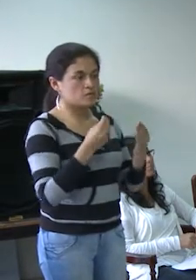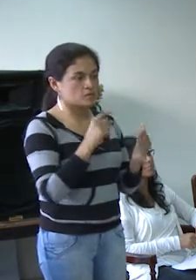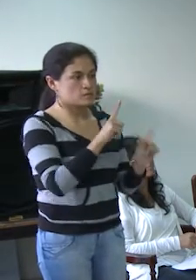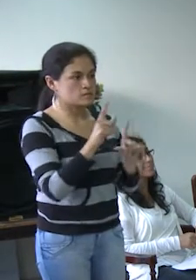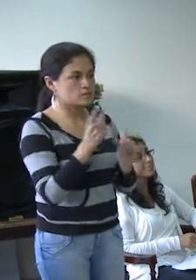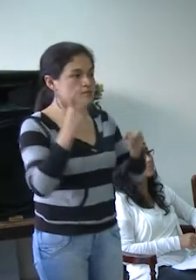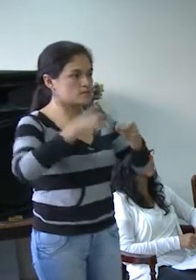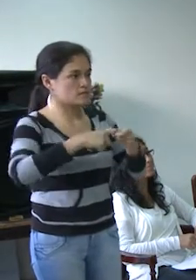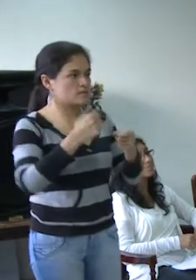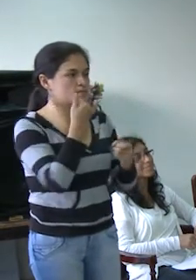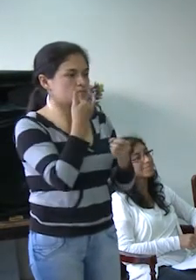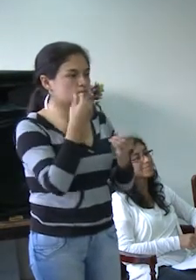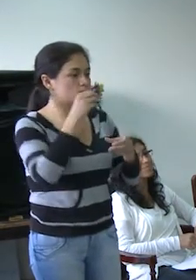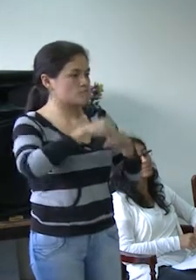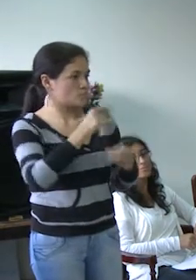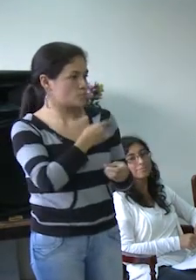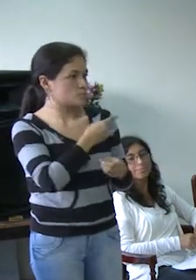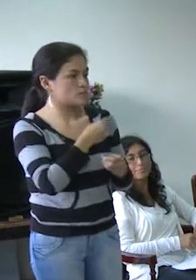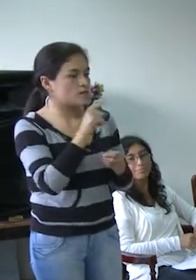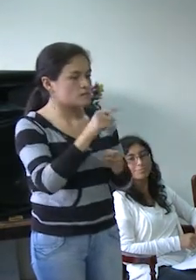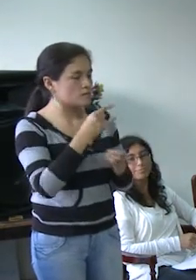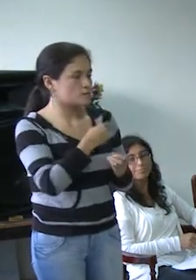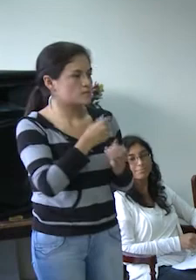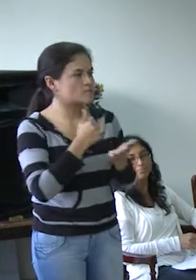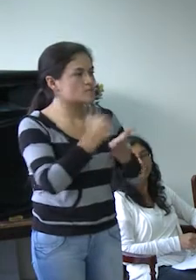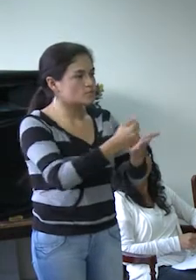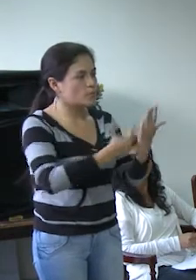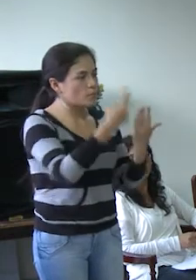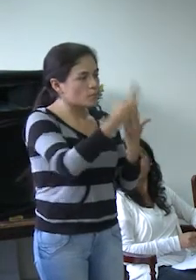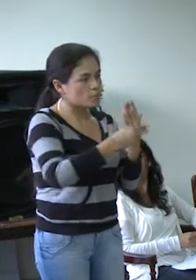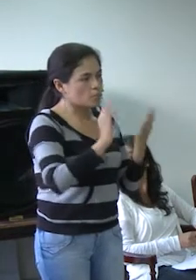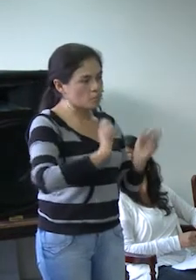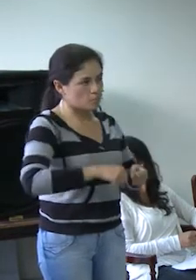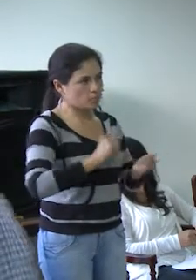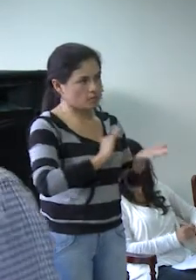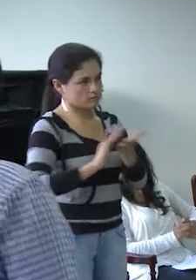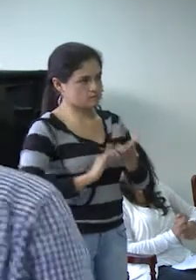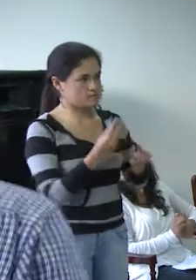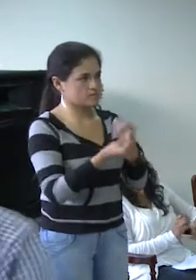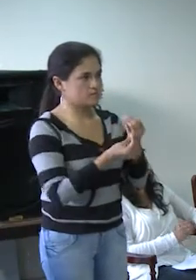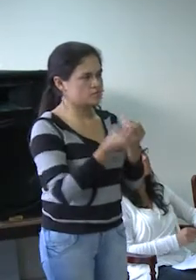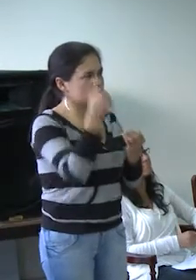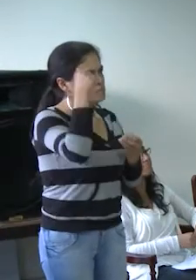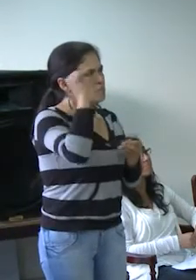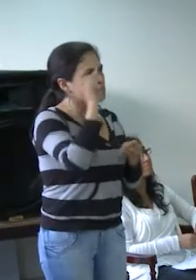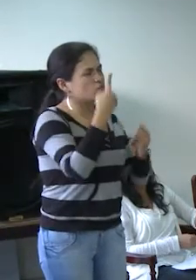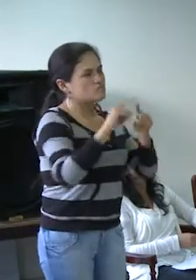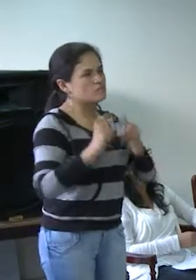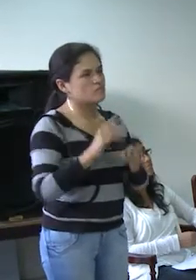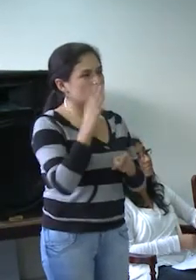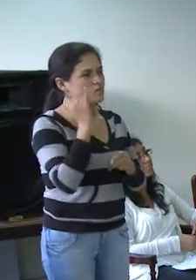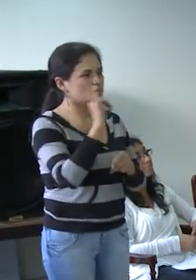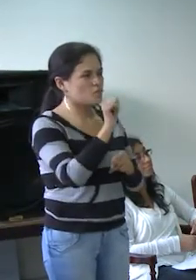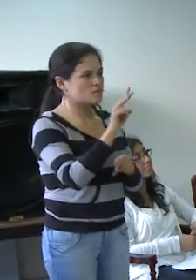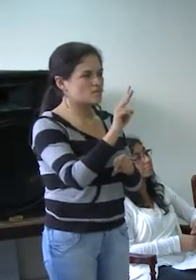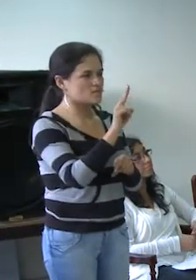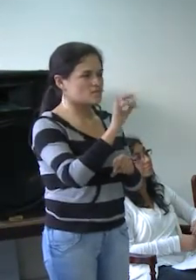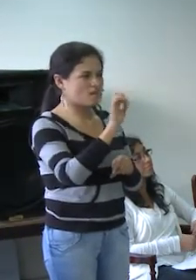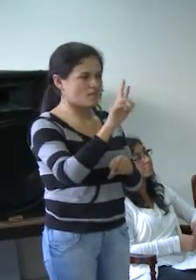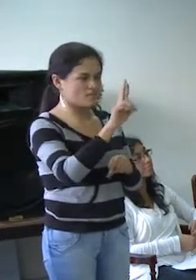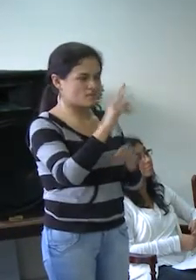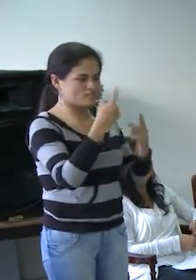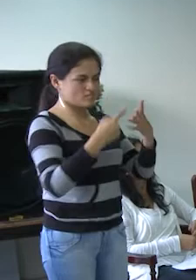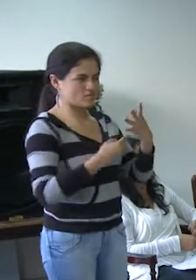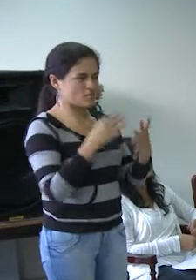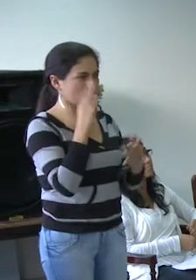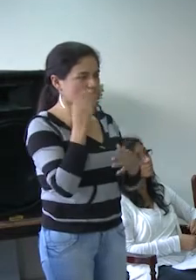desarrollo de ese proyecto. Era muy interesante la propuesta, así todos indagamos los que participaban, me acuerdo que estaba Javier Sáenz, Manuel,